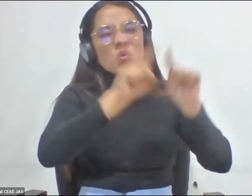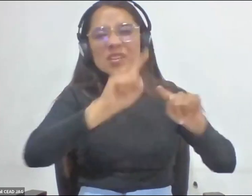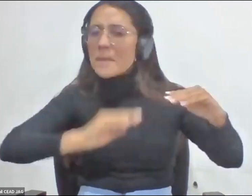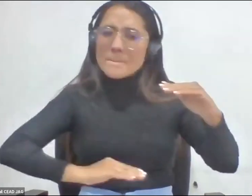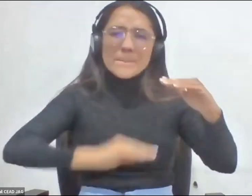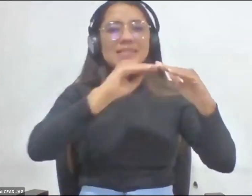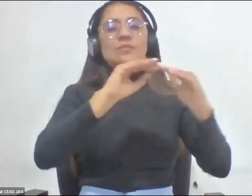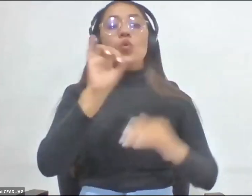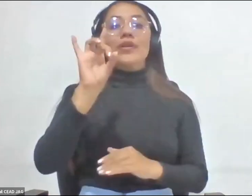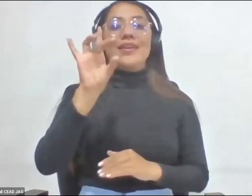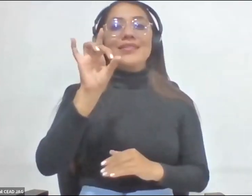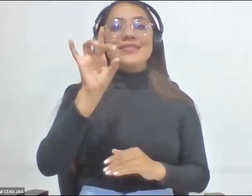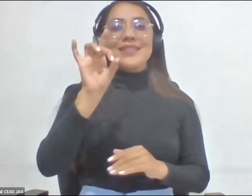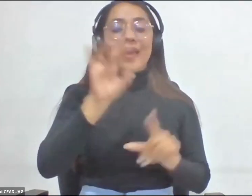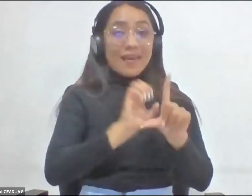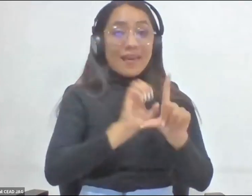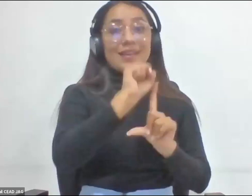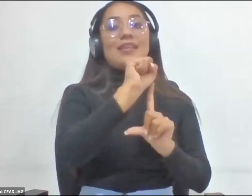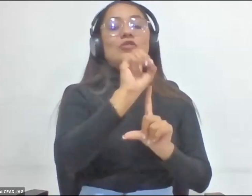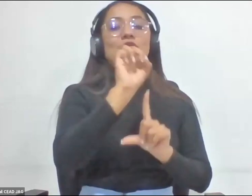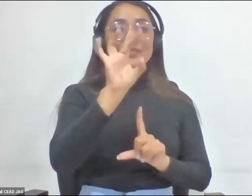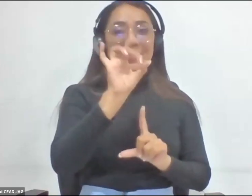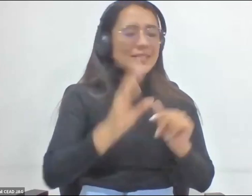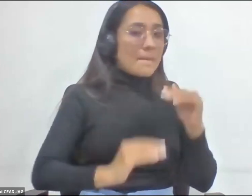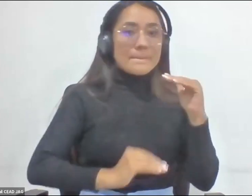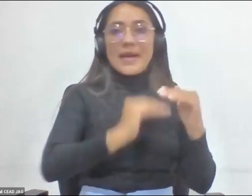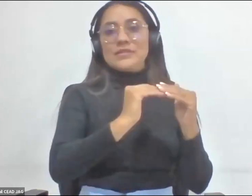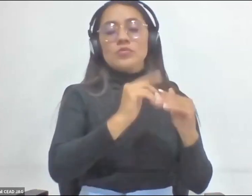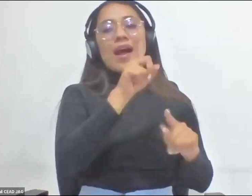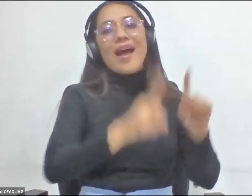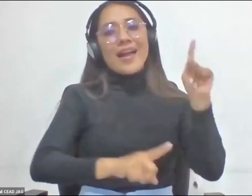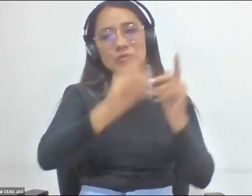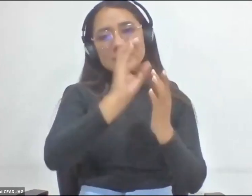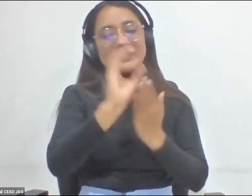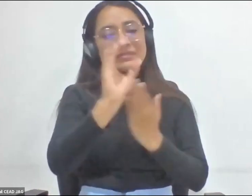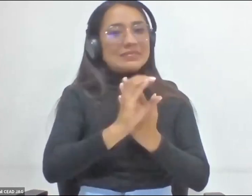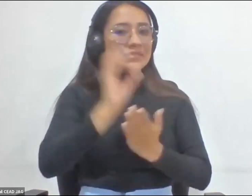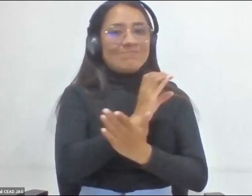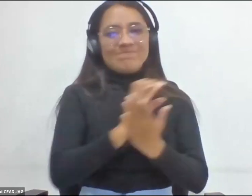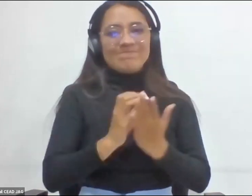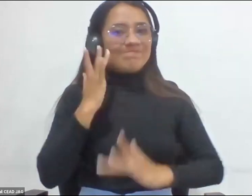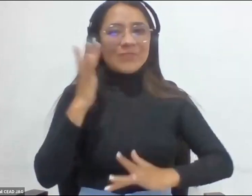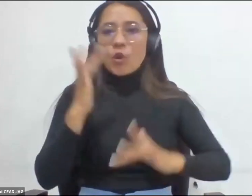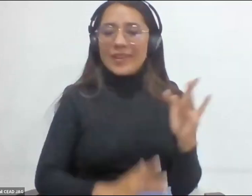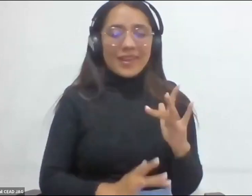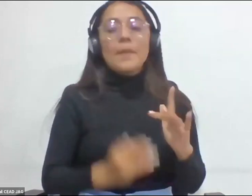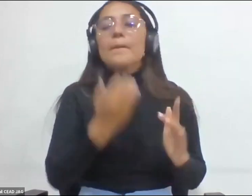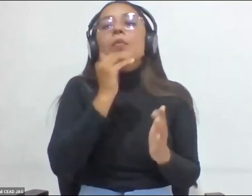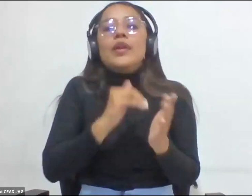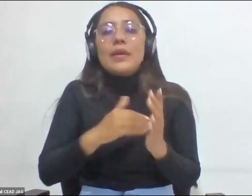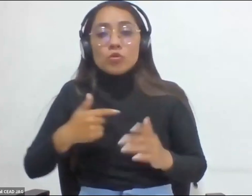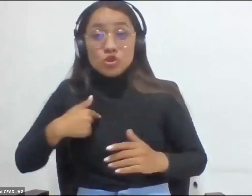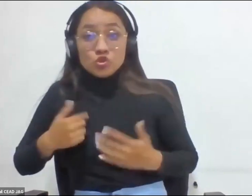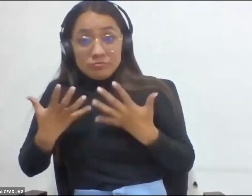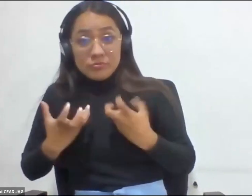para aquellas mallas curriculares que no lo permiten en el momento si el estudiante quiere inscribir